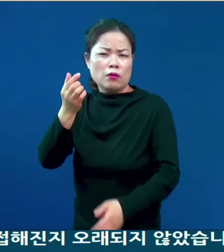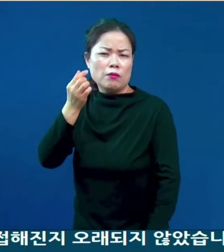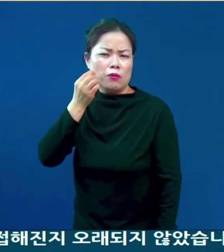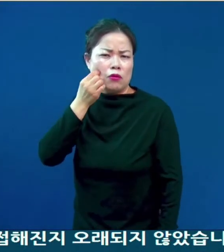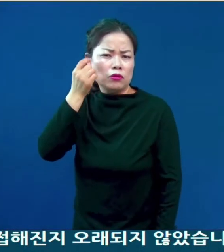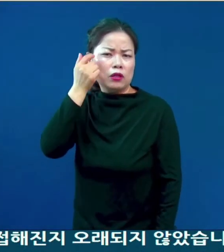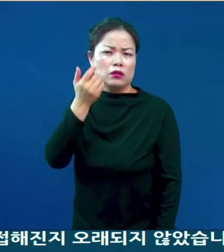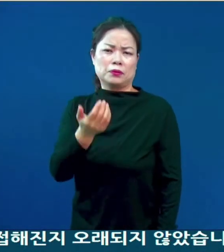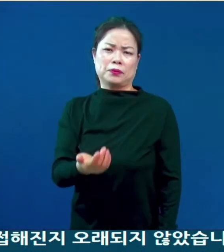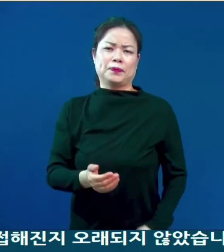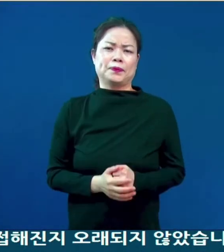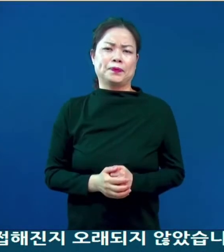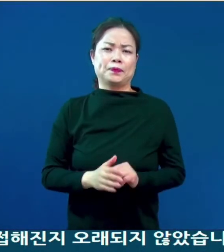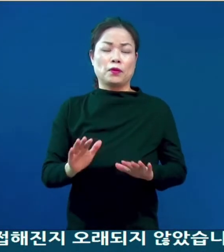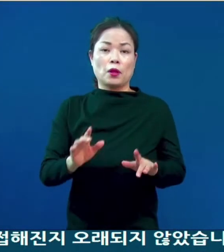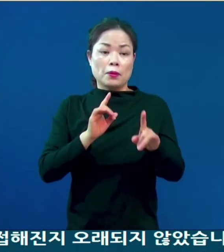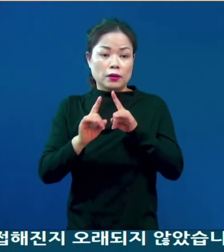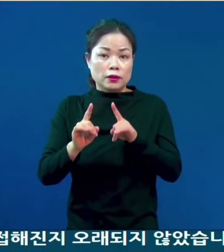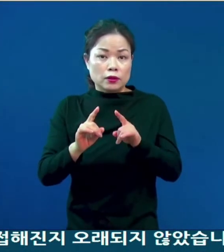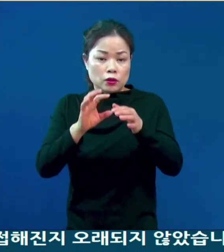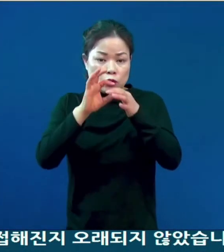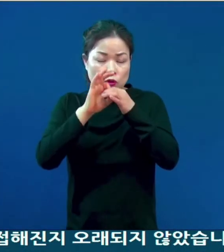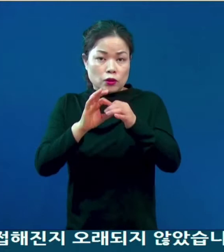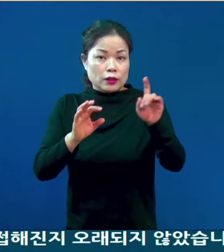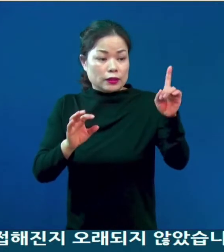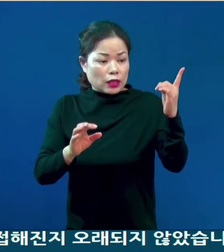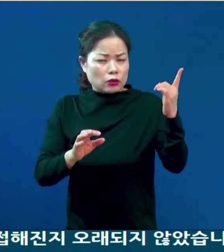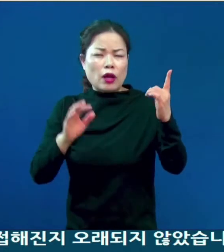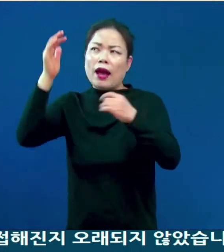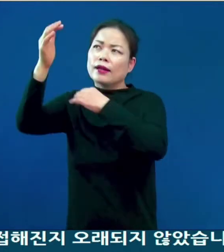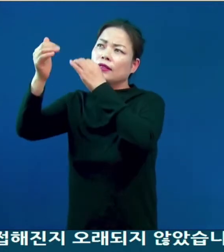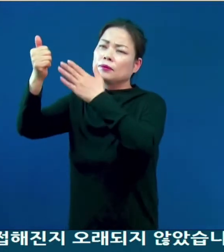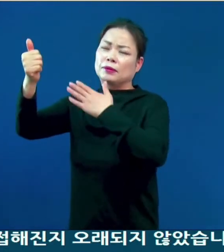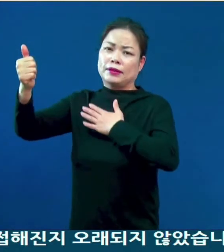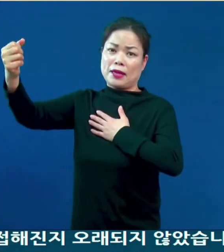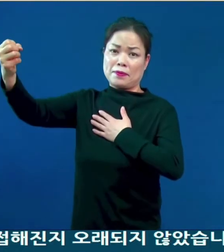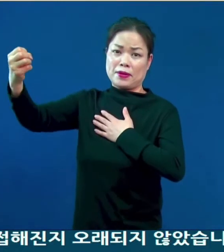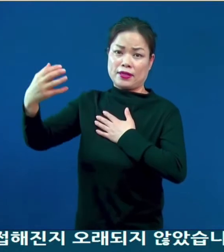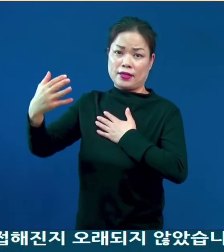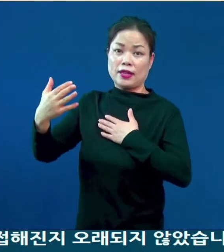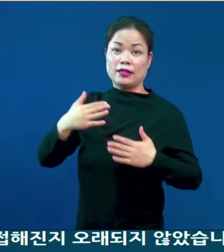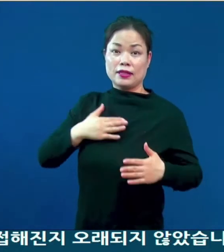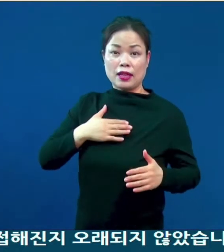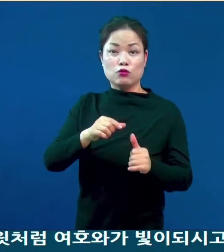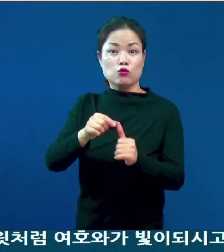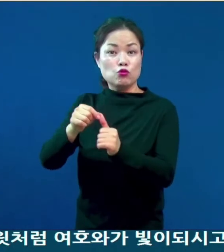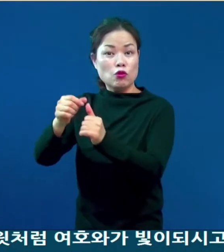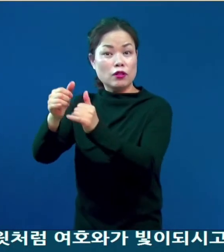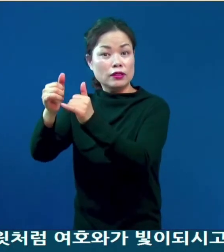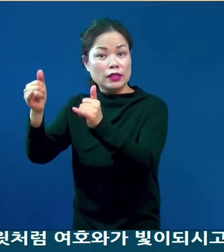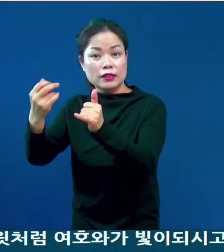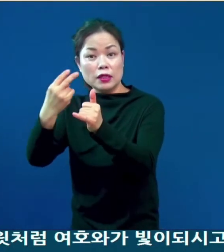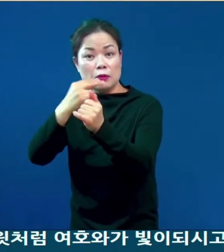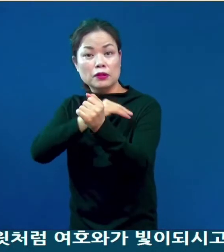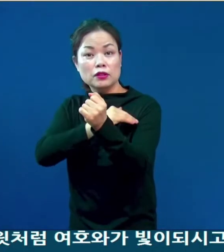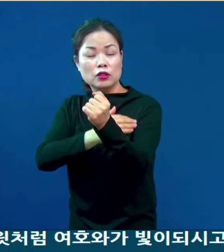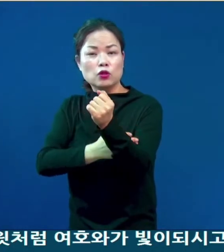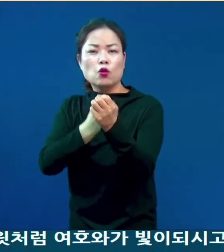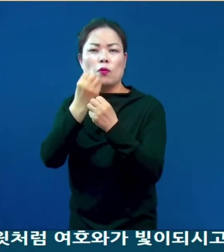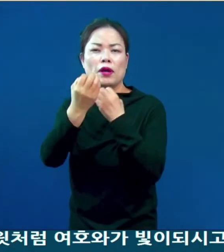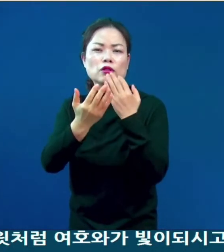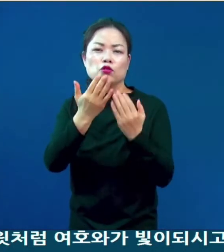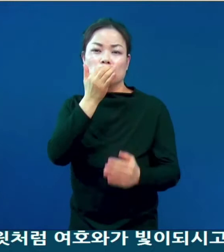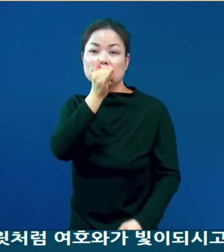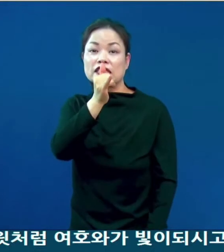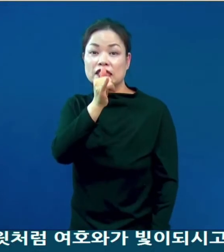못하는 걸까요? 오늘 말씀을 통해서 다윗이 어떻게 이렇게 하나님을 나의 빛, 나의 구원, 나의 생명의 능력으로 고백할 수